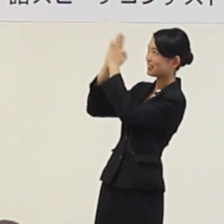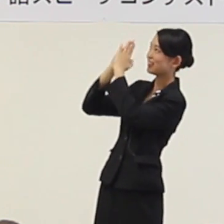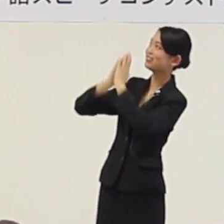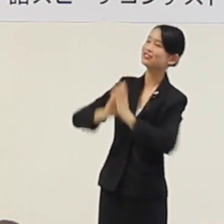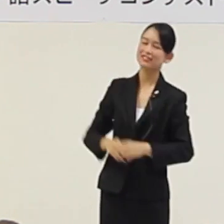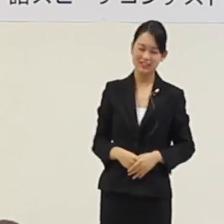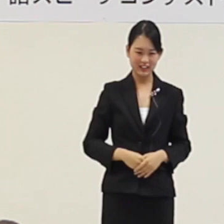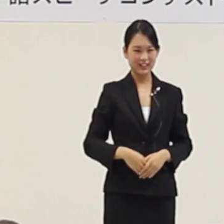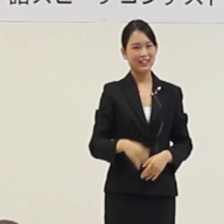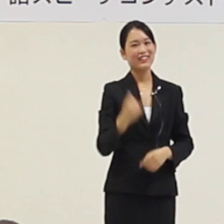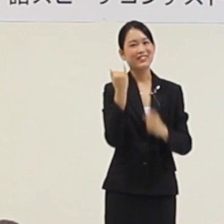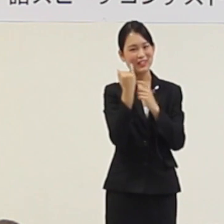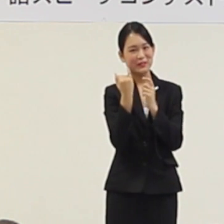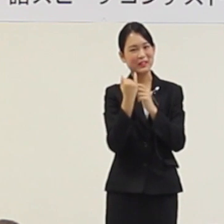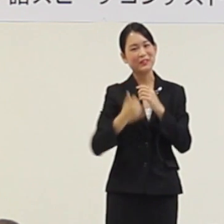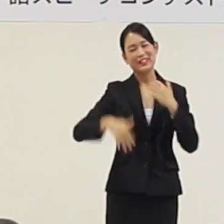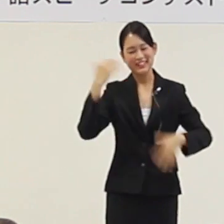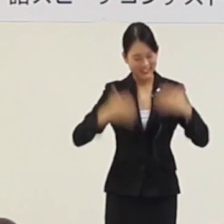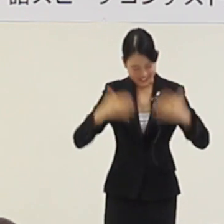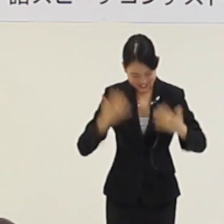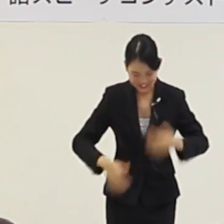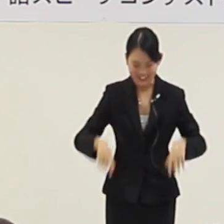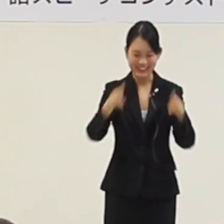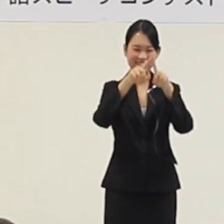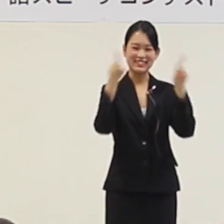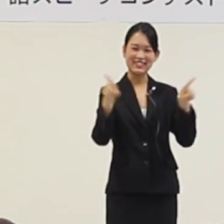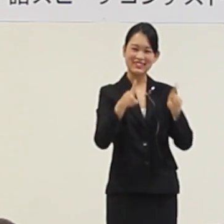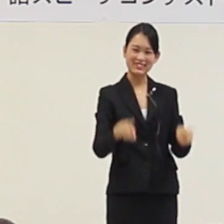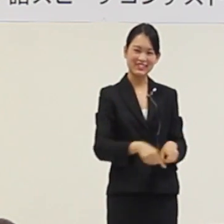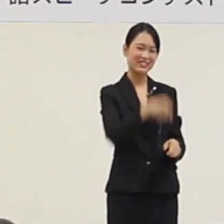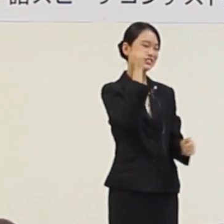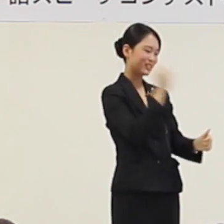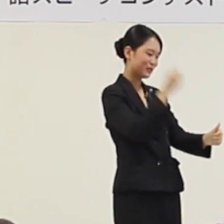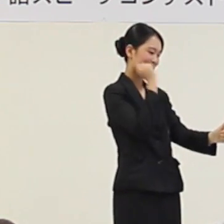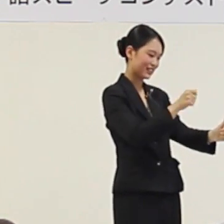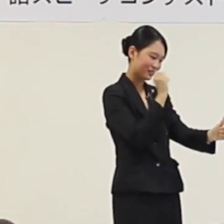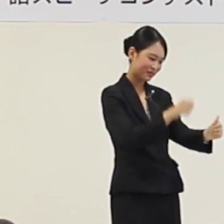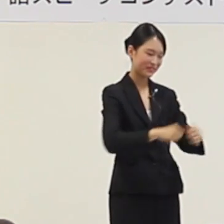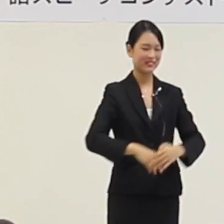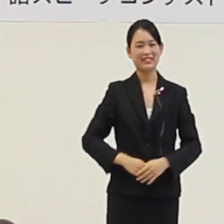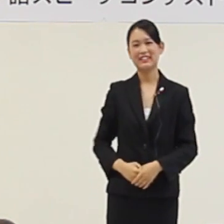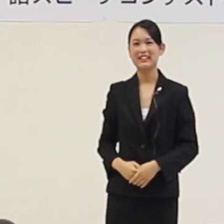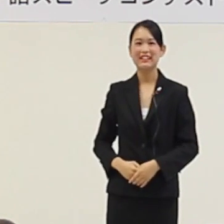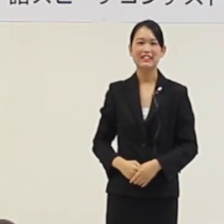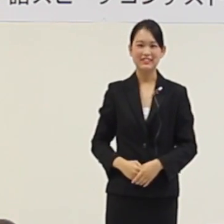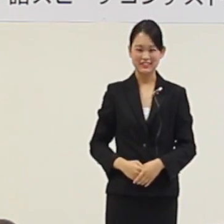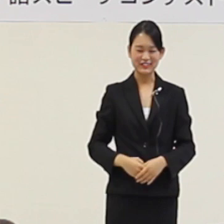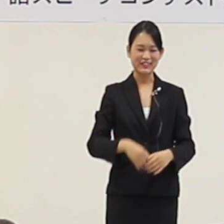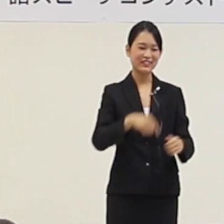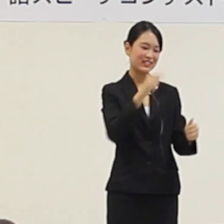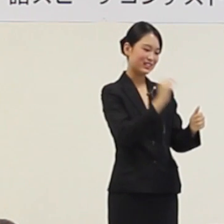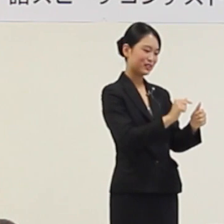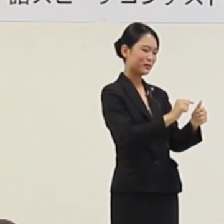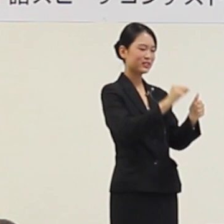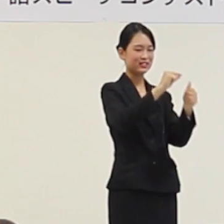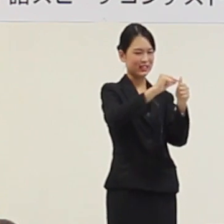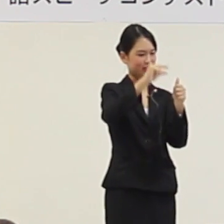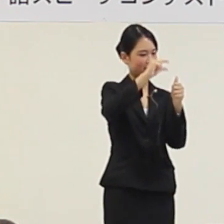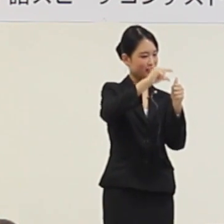ください。お姫様は喜んで打ち出の小槌を振りました。すると、一寸法師の手はぐ